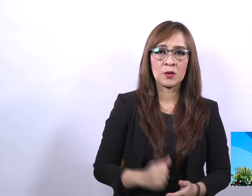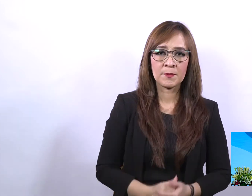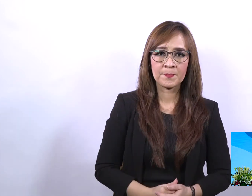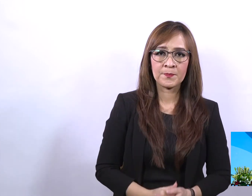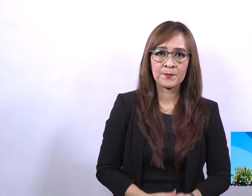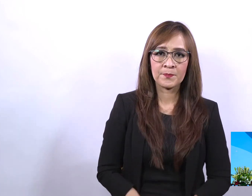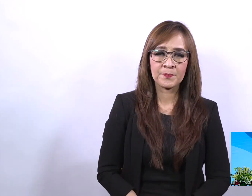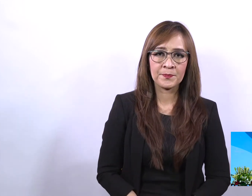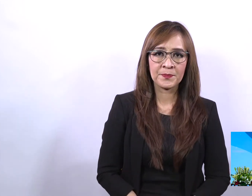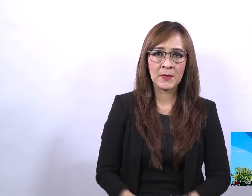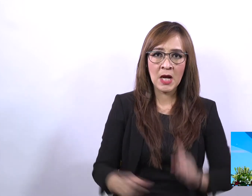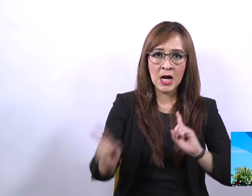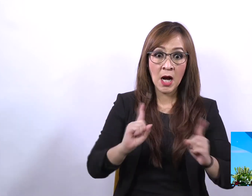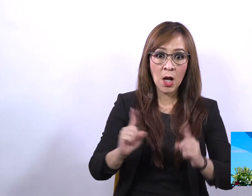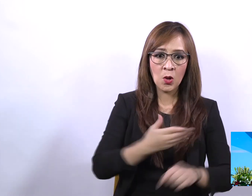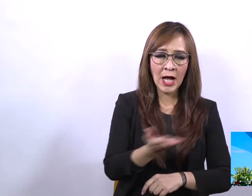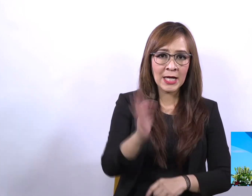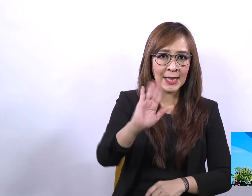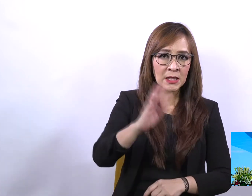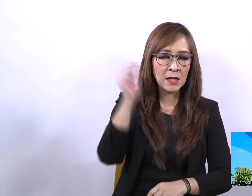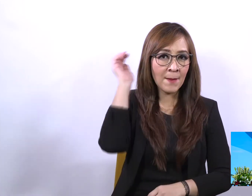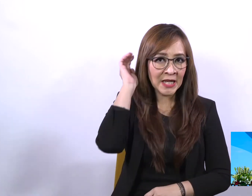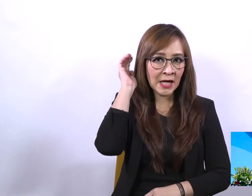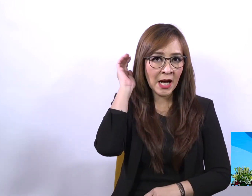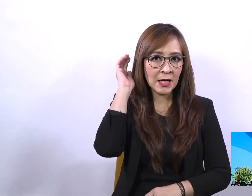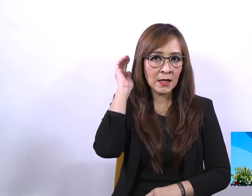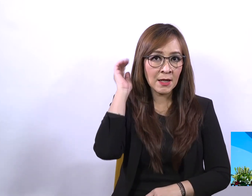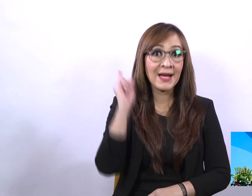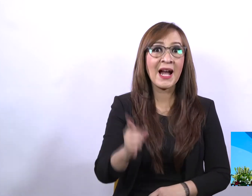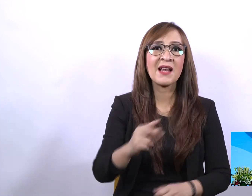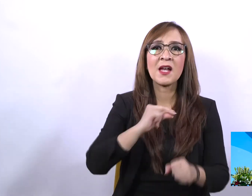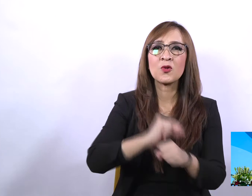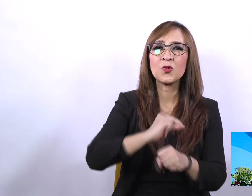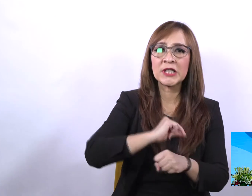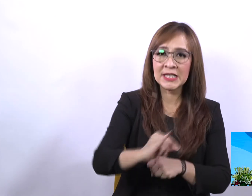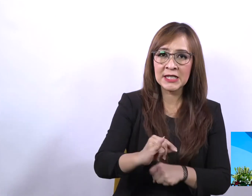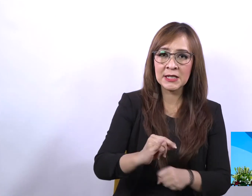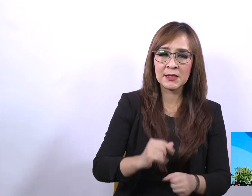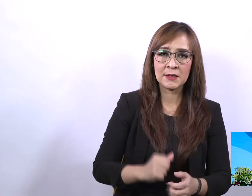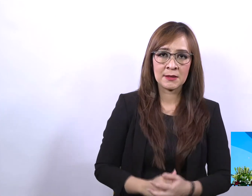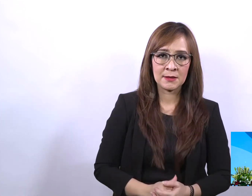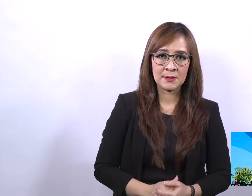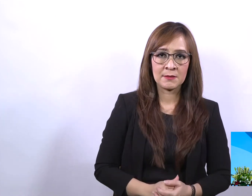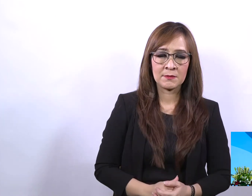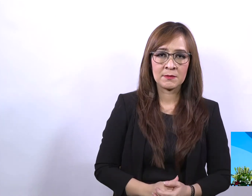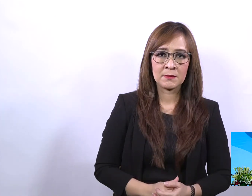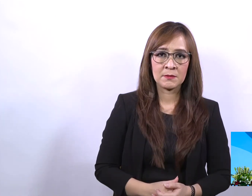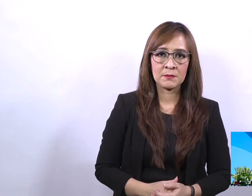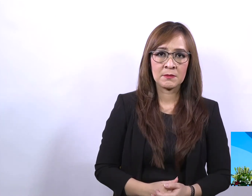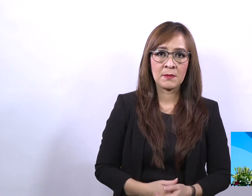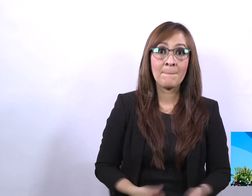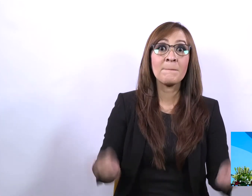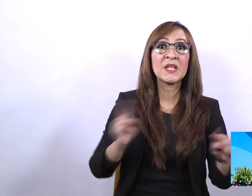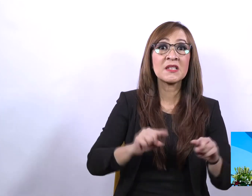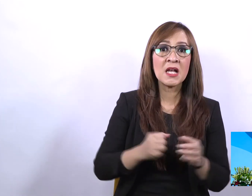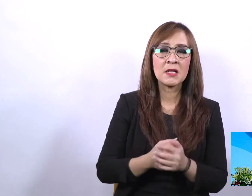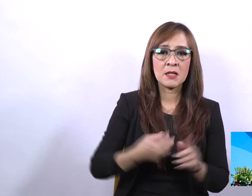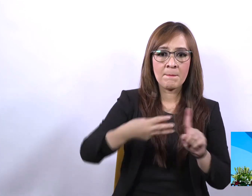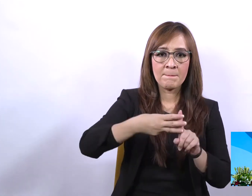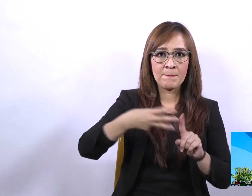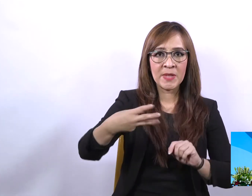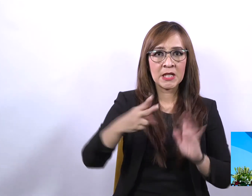udah kalau nggak mau dengar Gak rugi sudah sendiri Hai karena sudah menjadi batu sandungan sudah menjadi